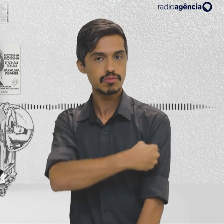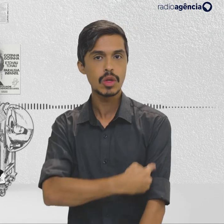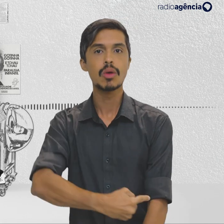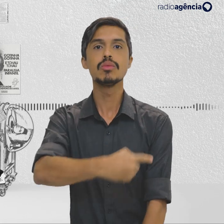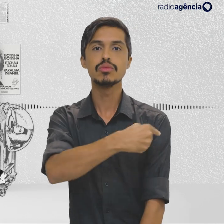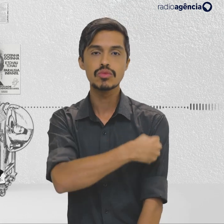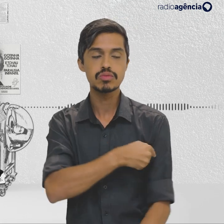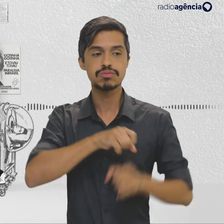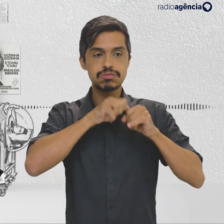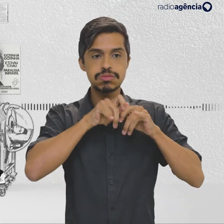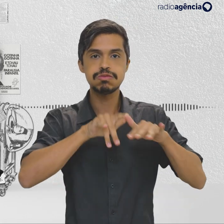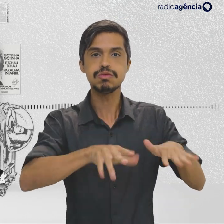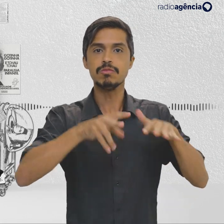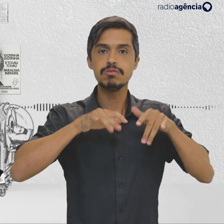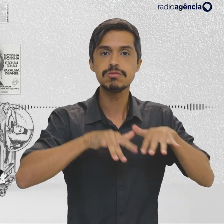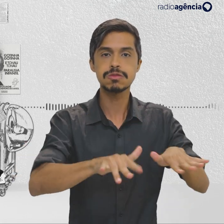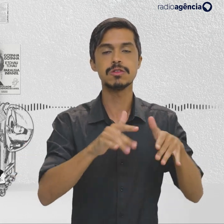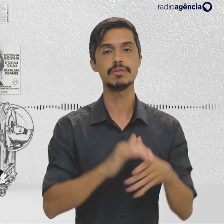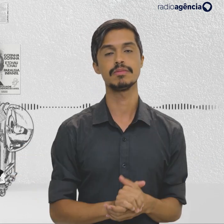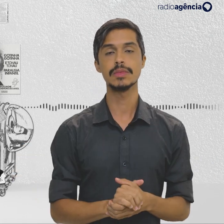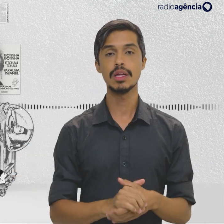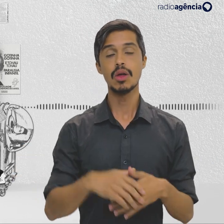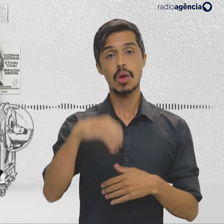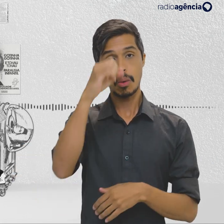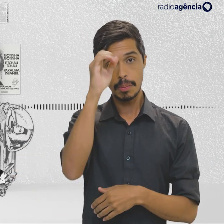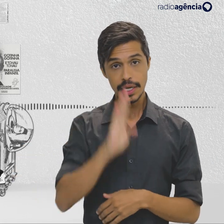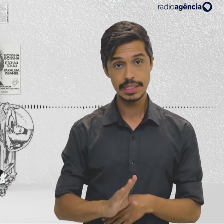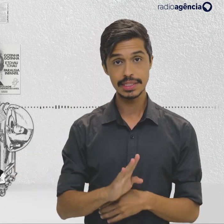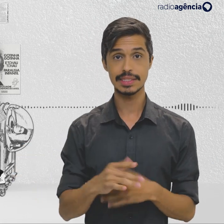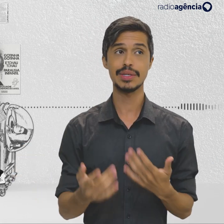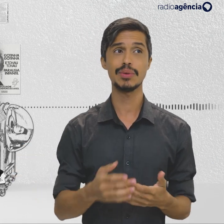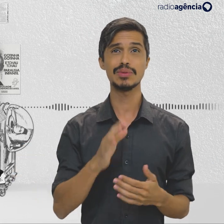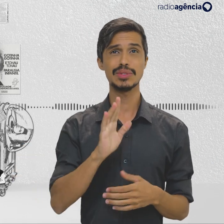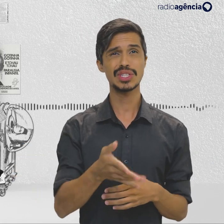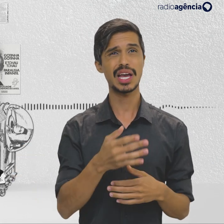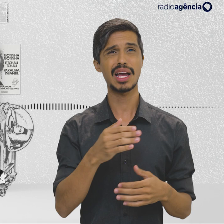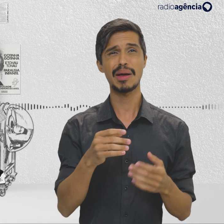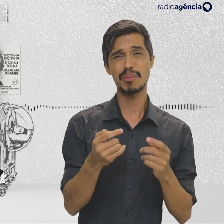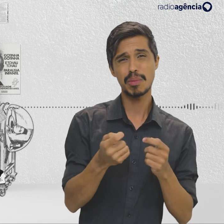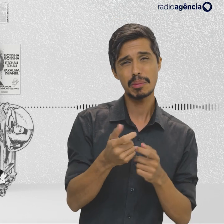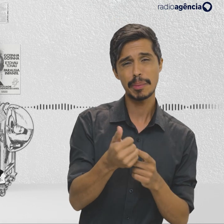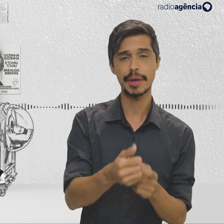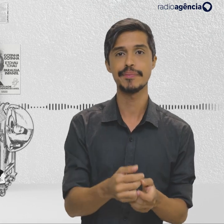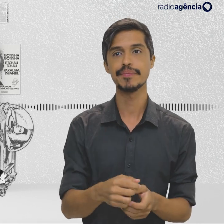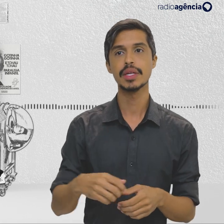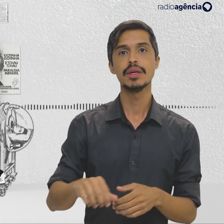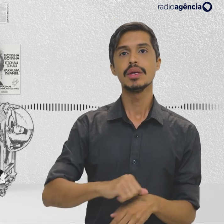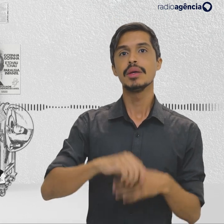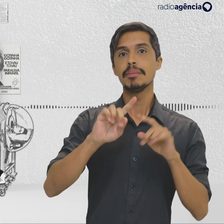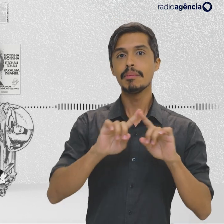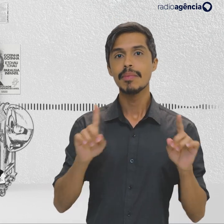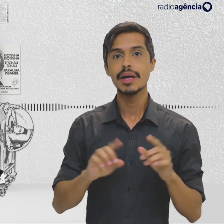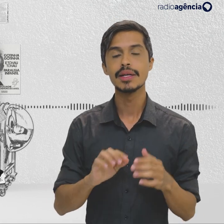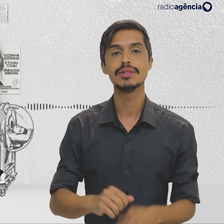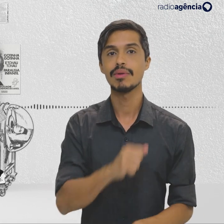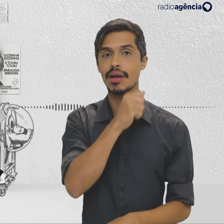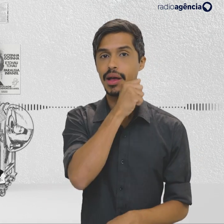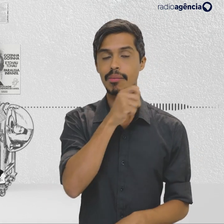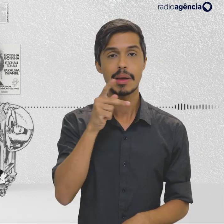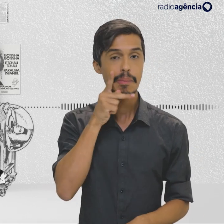contínua Com altas coberturas se a média brasileira já não foi boa a situação no Amapá foi ainda